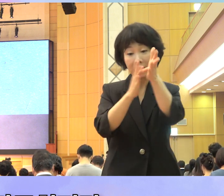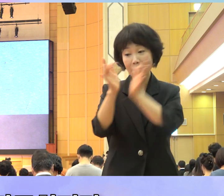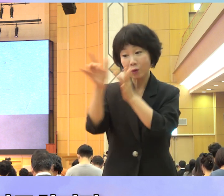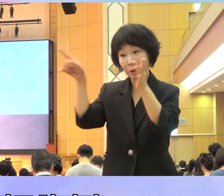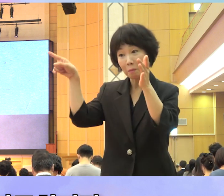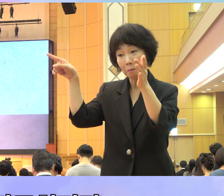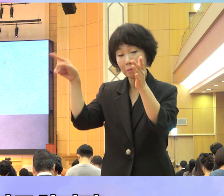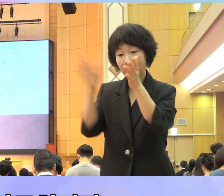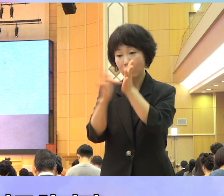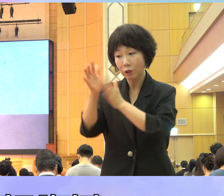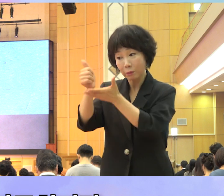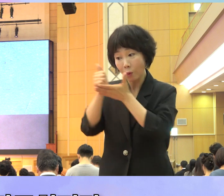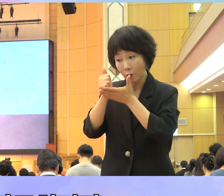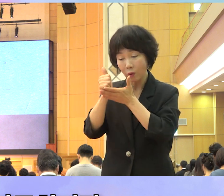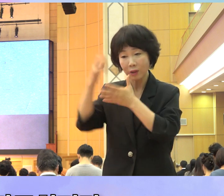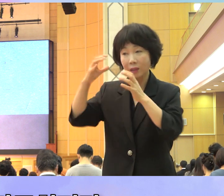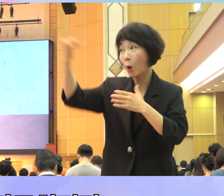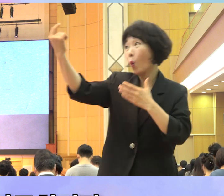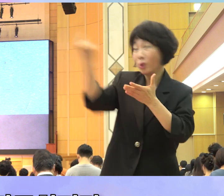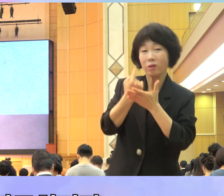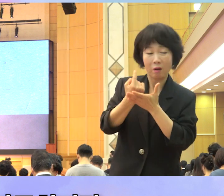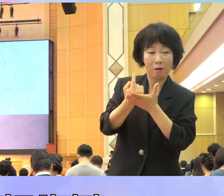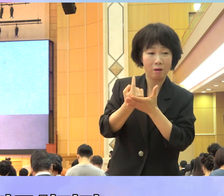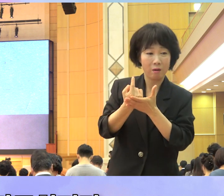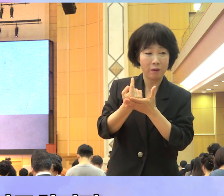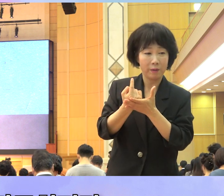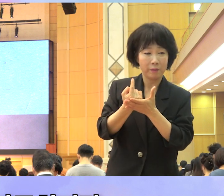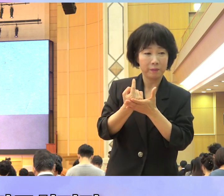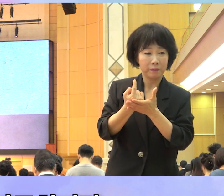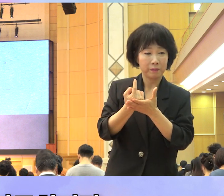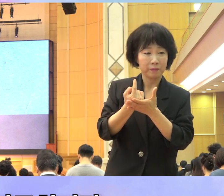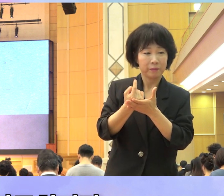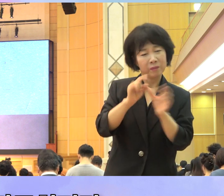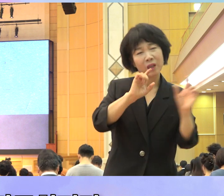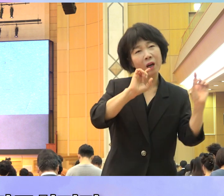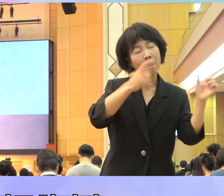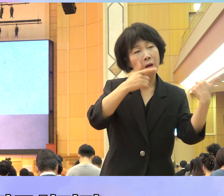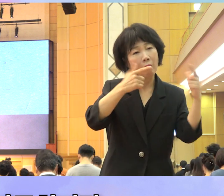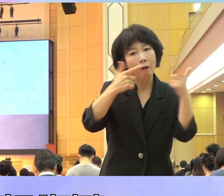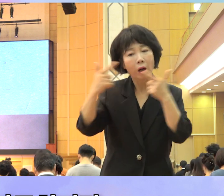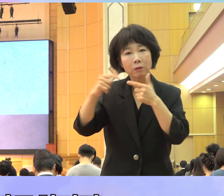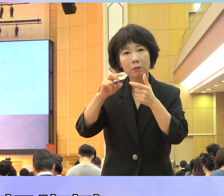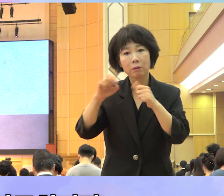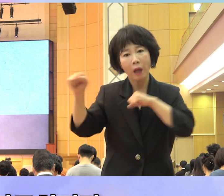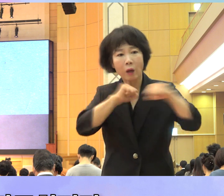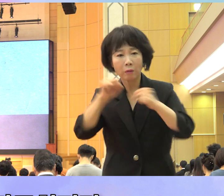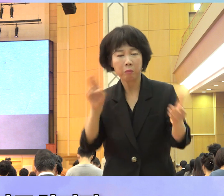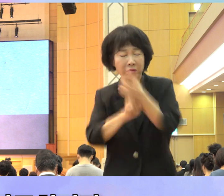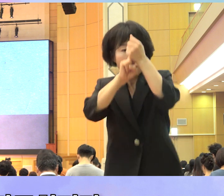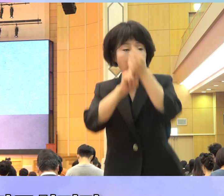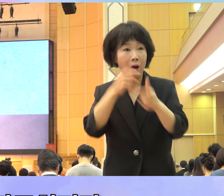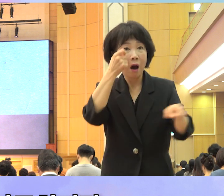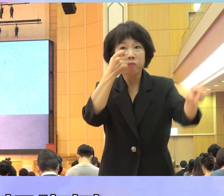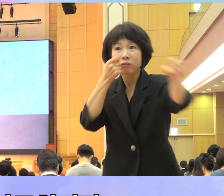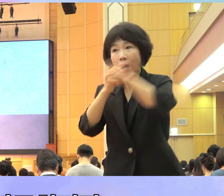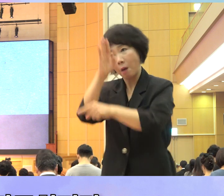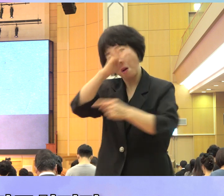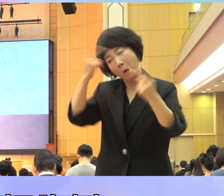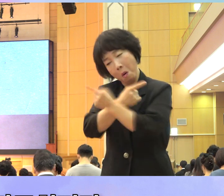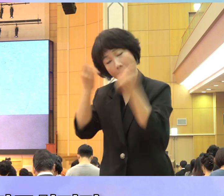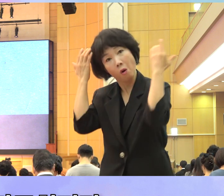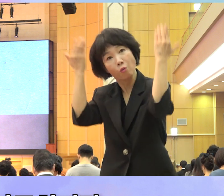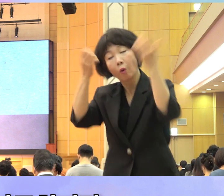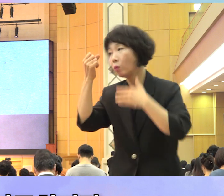예수님도 마찬가지셨습니다. 이 땅에 오셔서 여러 가지 일들을 행하시고 불쌍한 병자들을